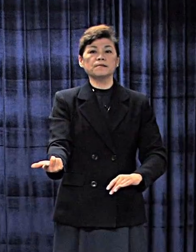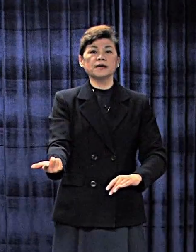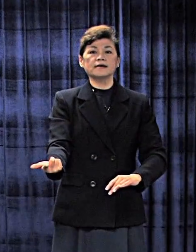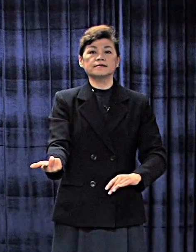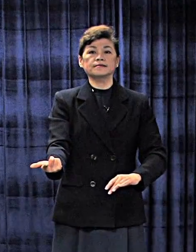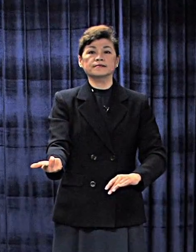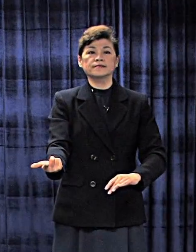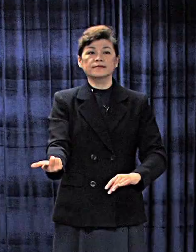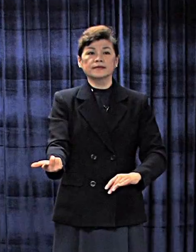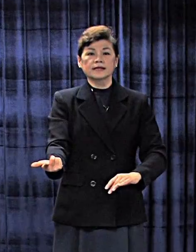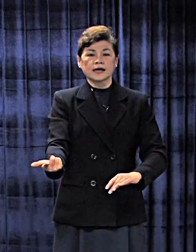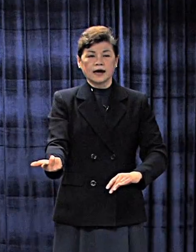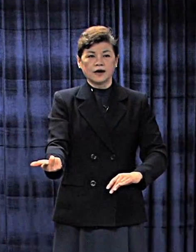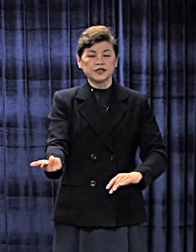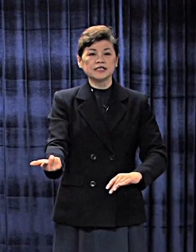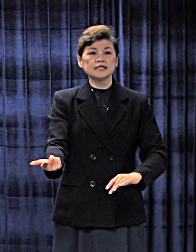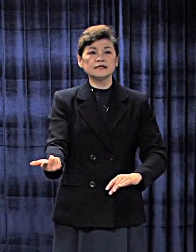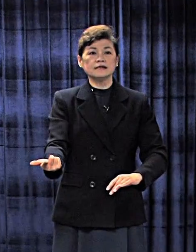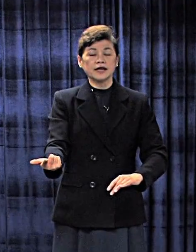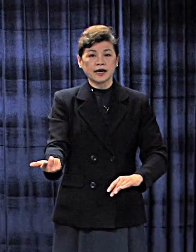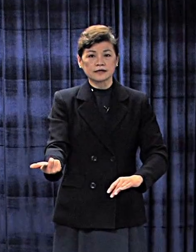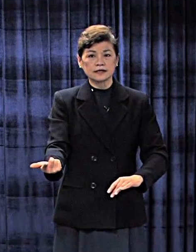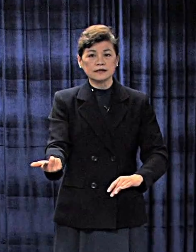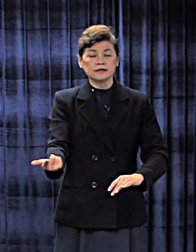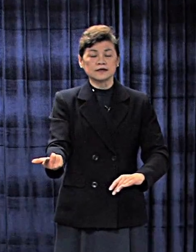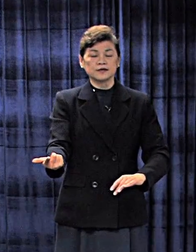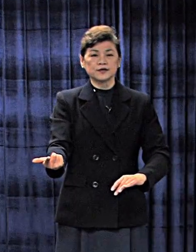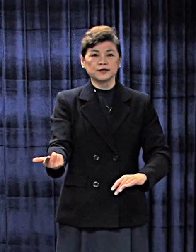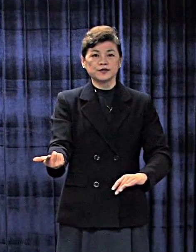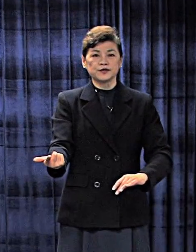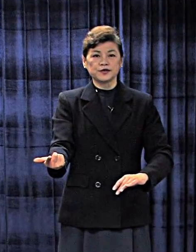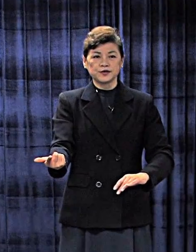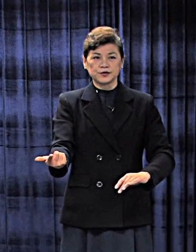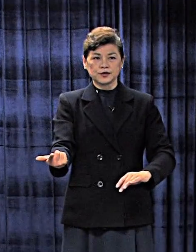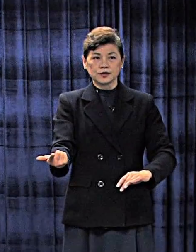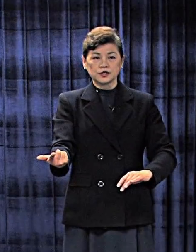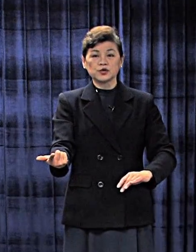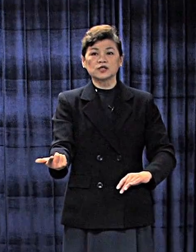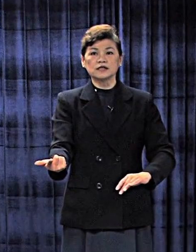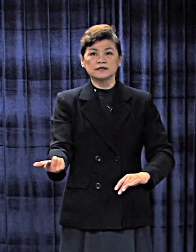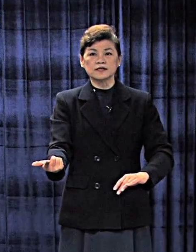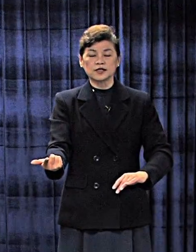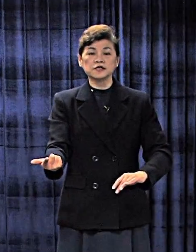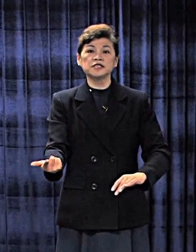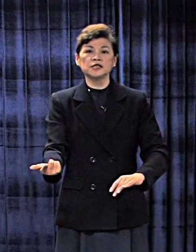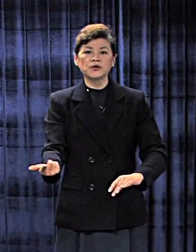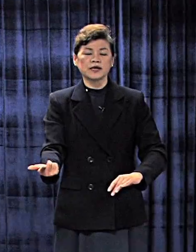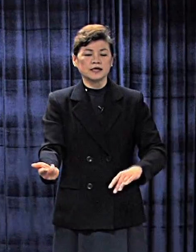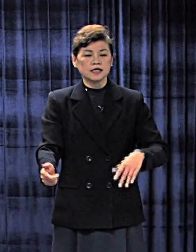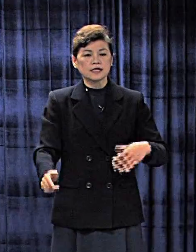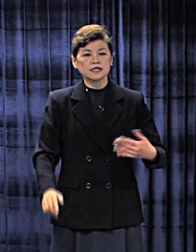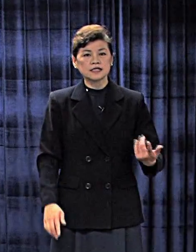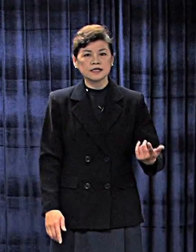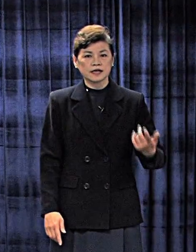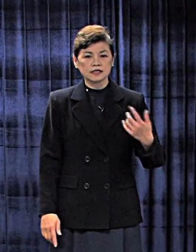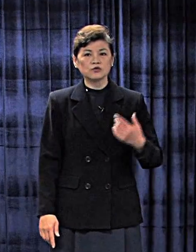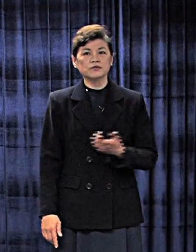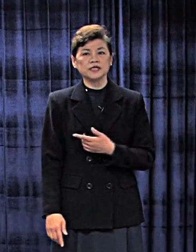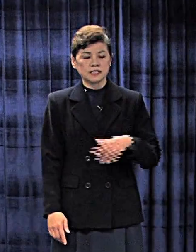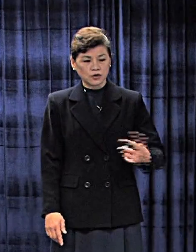慢。好，一次两次就成习惯，那一次两次我们以